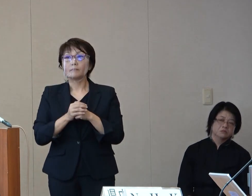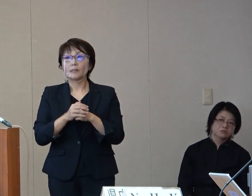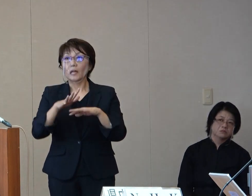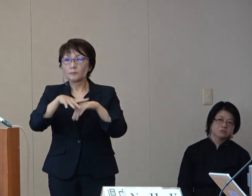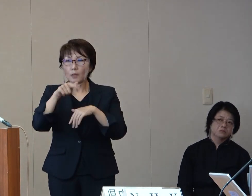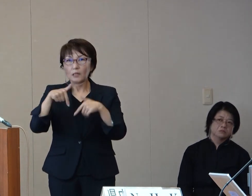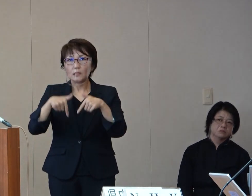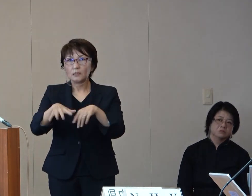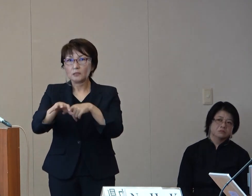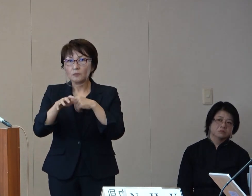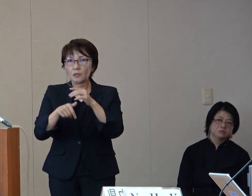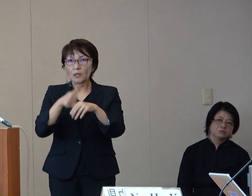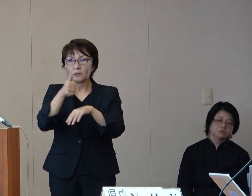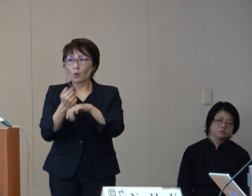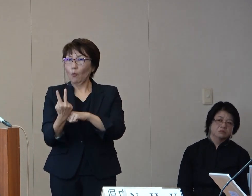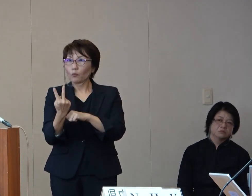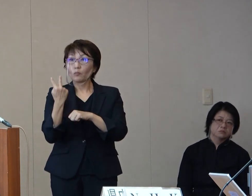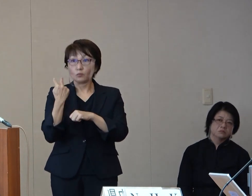しかーし